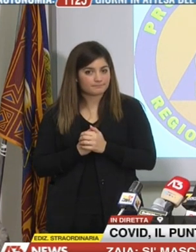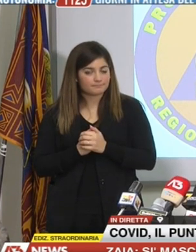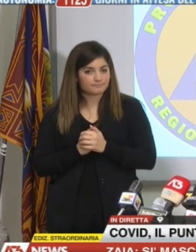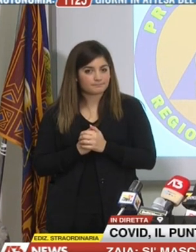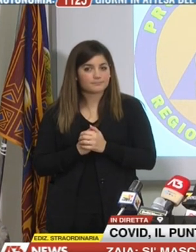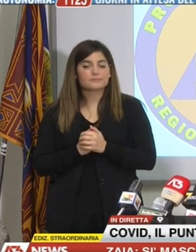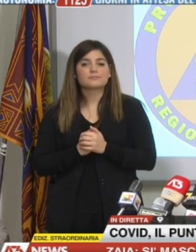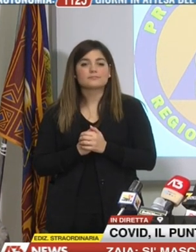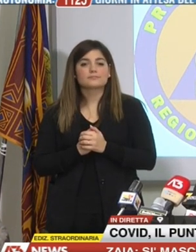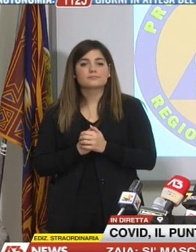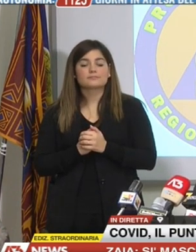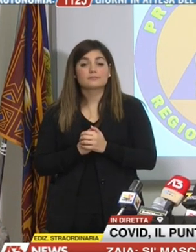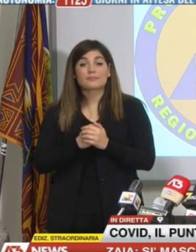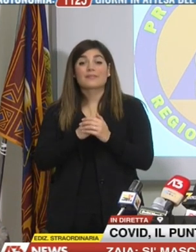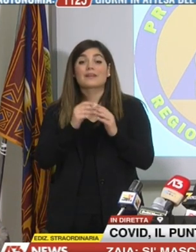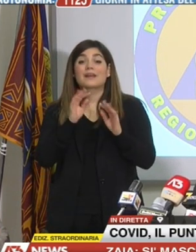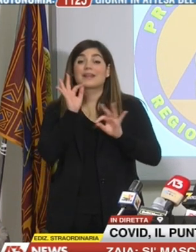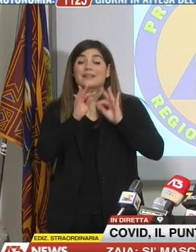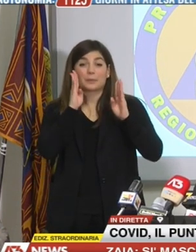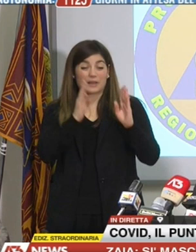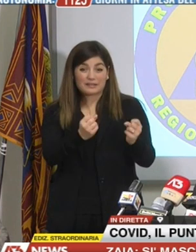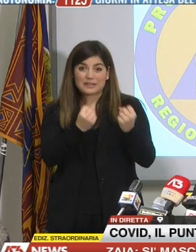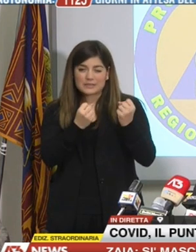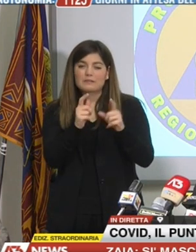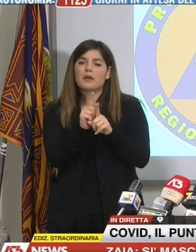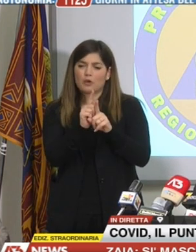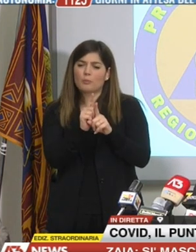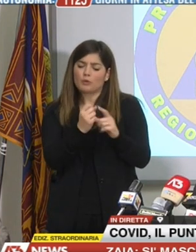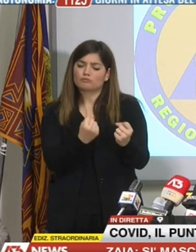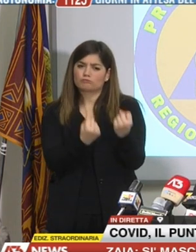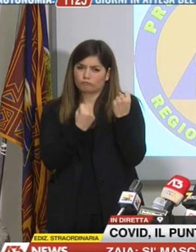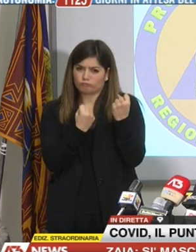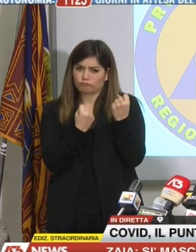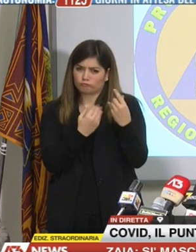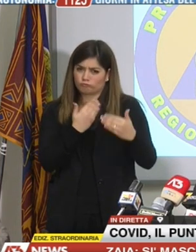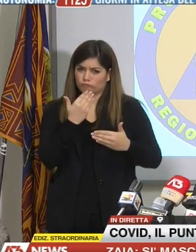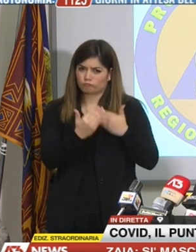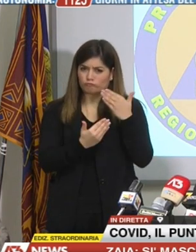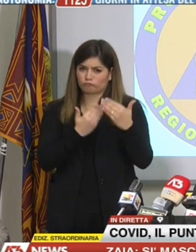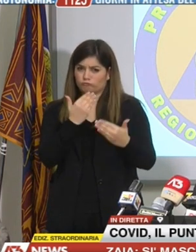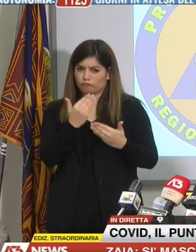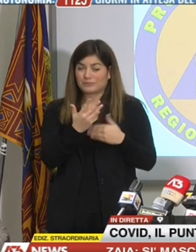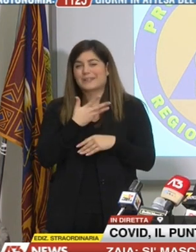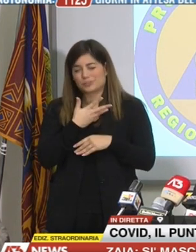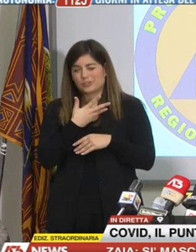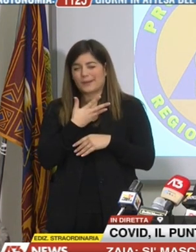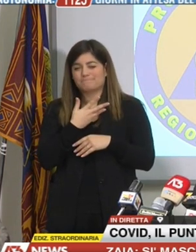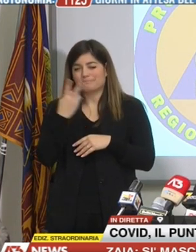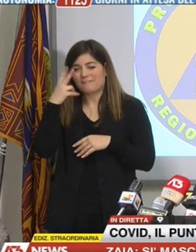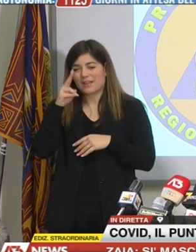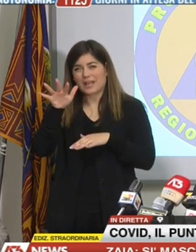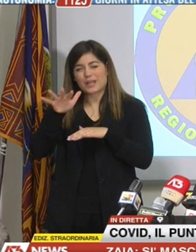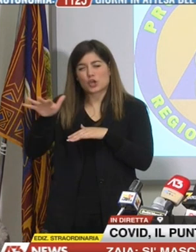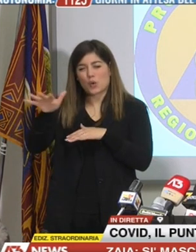tenuta sul fronte delle terapie intensive, vedete, se non con qualche criticità nel veronese. Terapia intensiva non meno